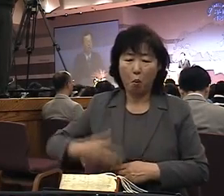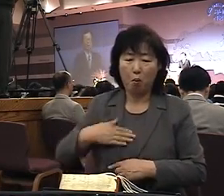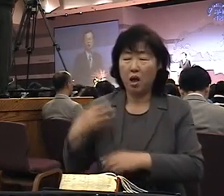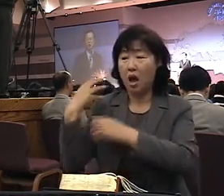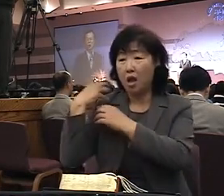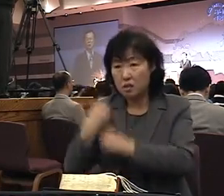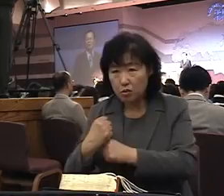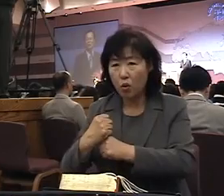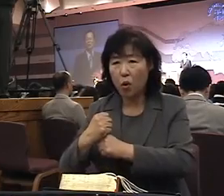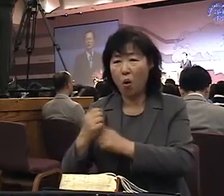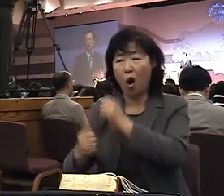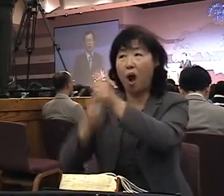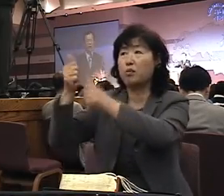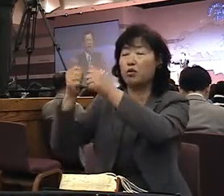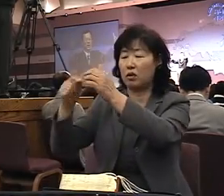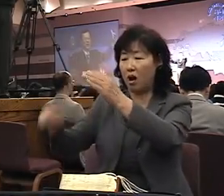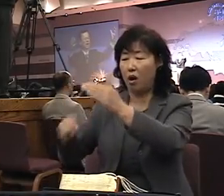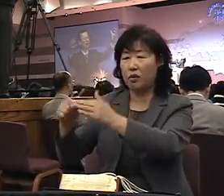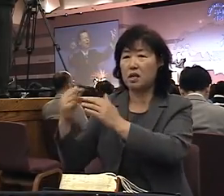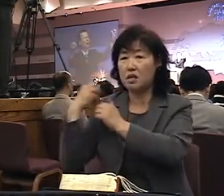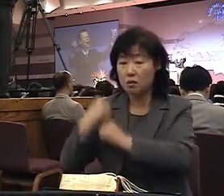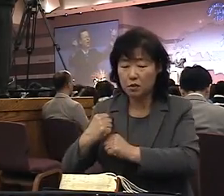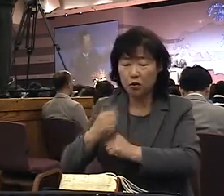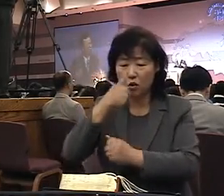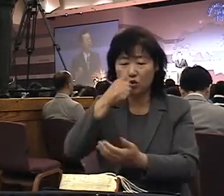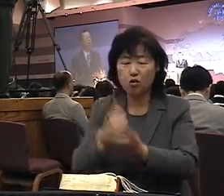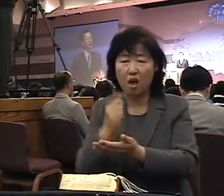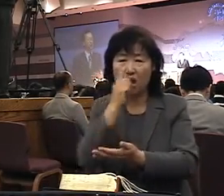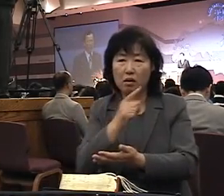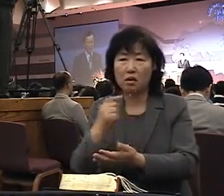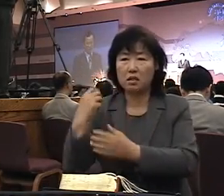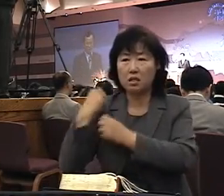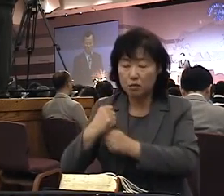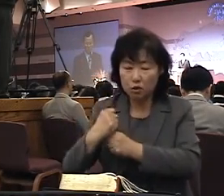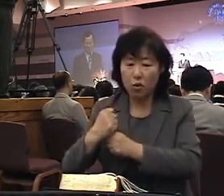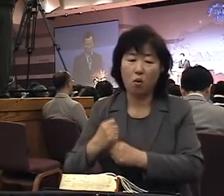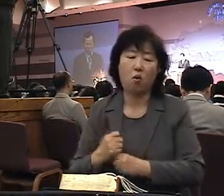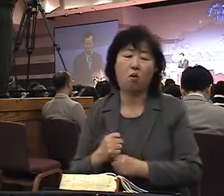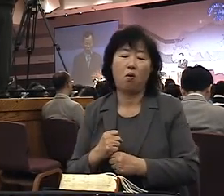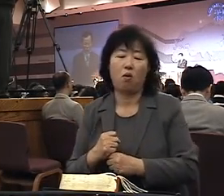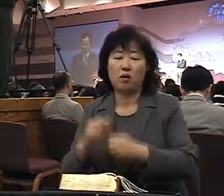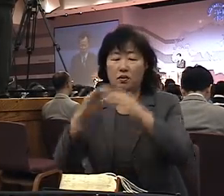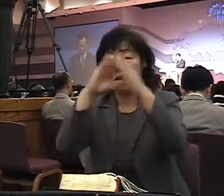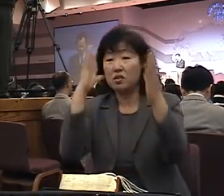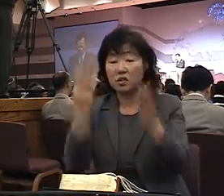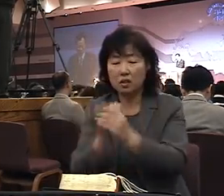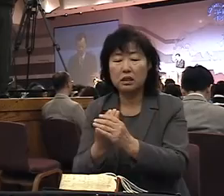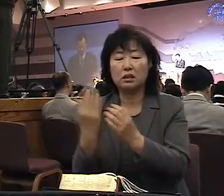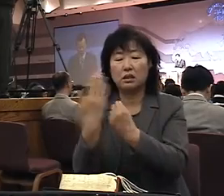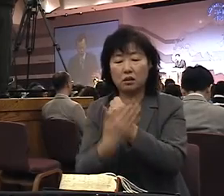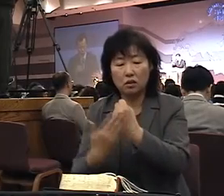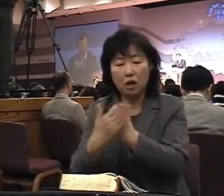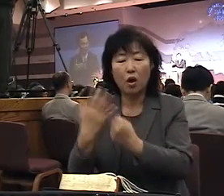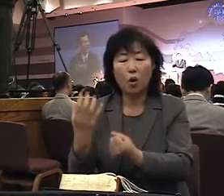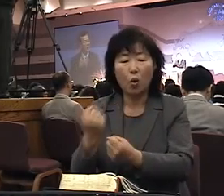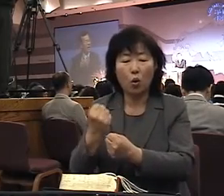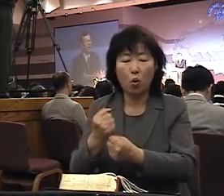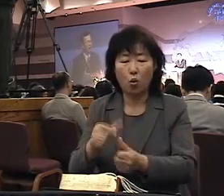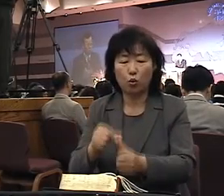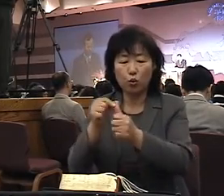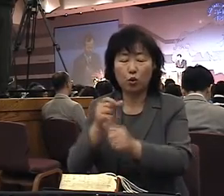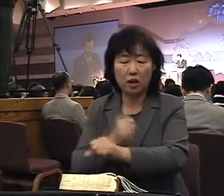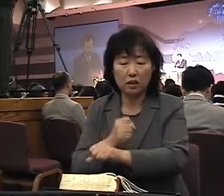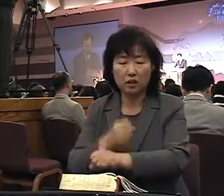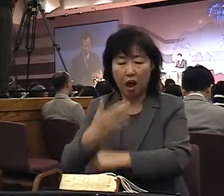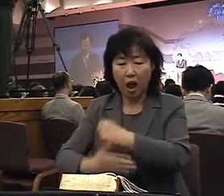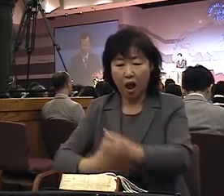가운데 짊어지시고 그 죄악을 자신의 몸에 짊어지시고 전적인 은혜로 구속하시겠다는